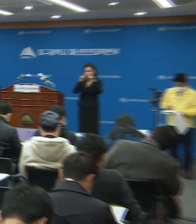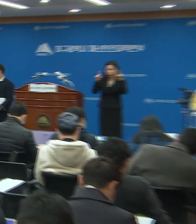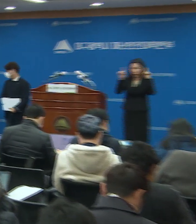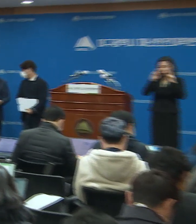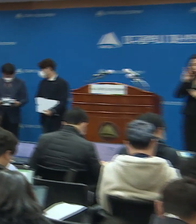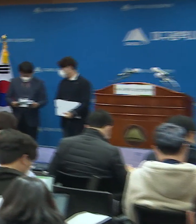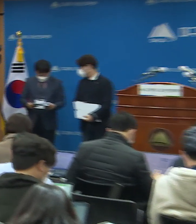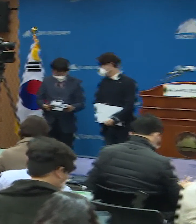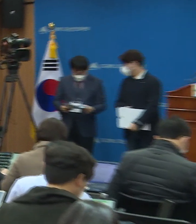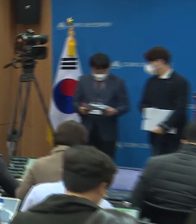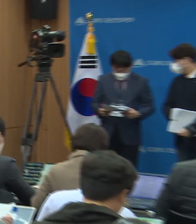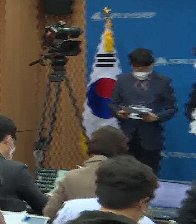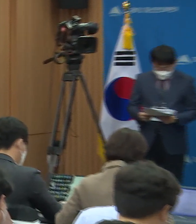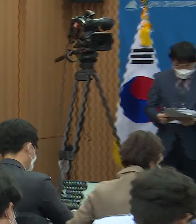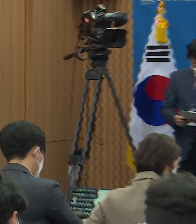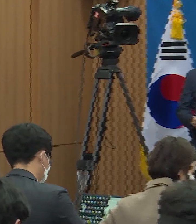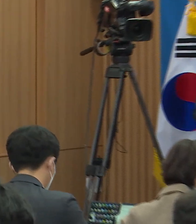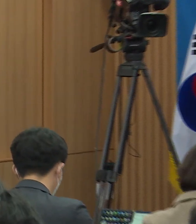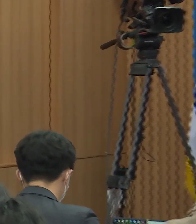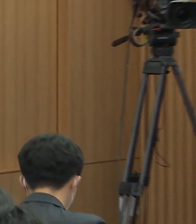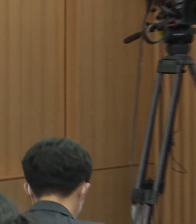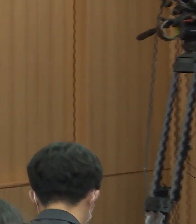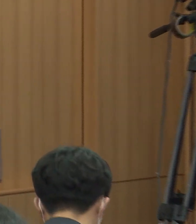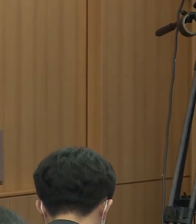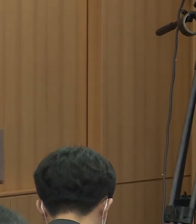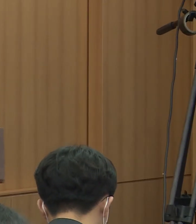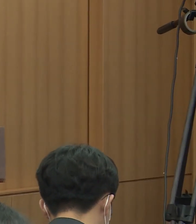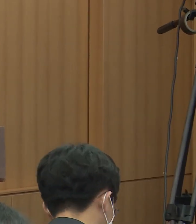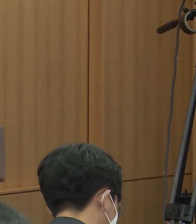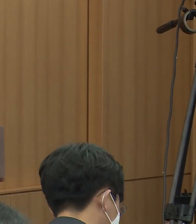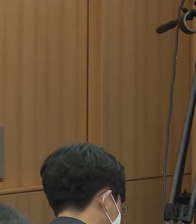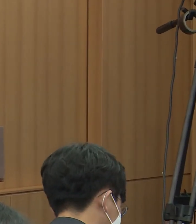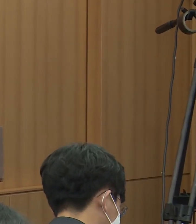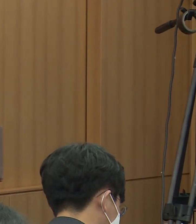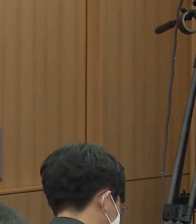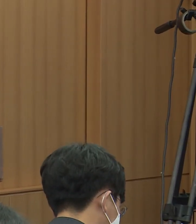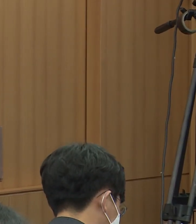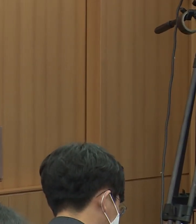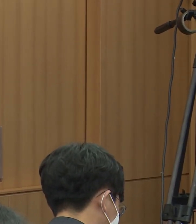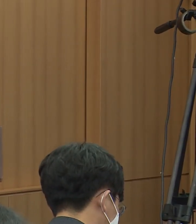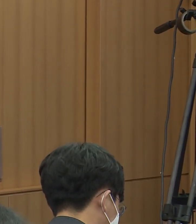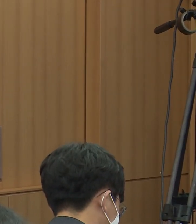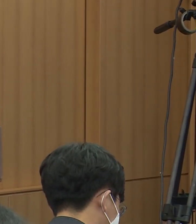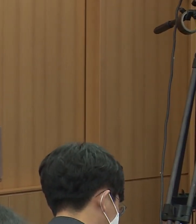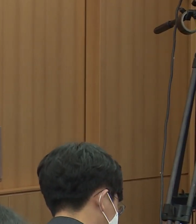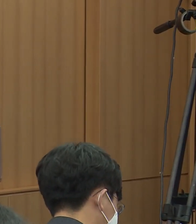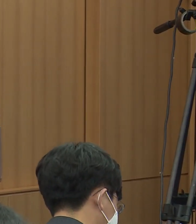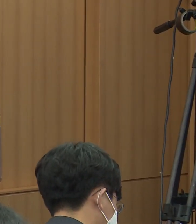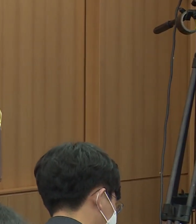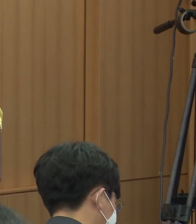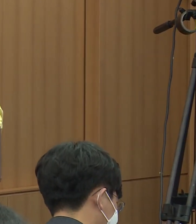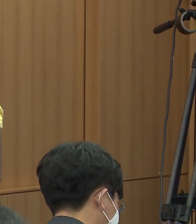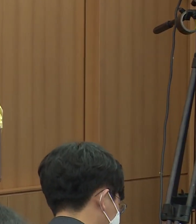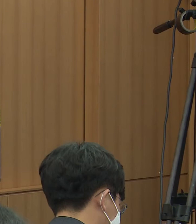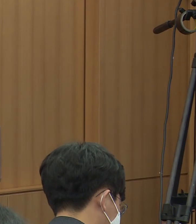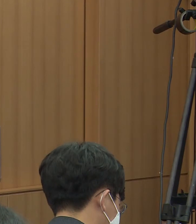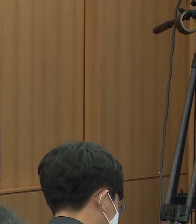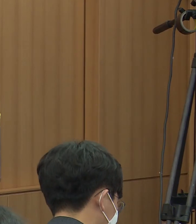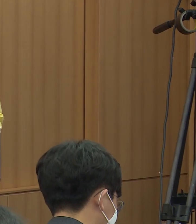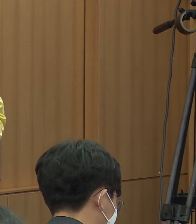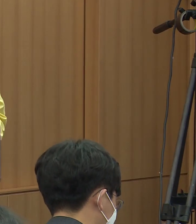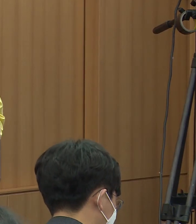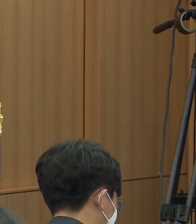기숙사로 선정해드리겠습니다. 밑에서 넷째 줄입니다. 농협경구교육원을 경북대학교 기숙사로 선정해드리겠습니다.